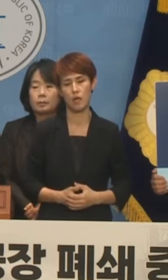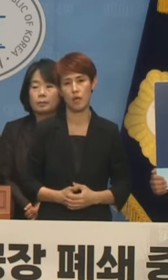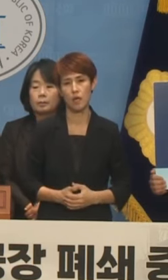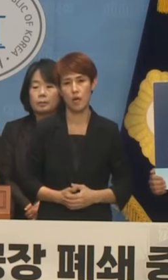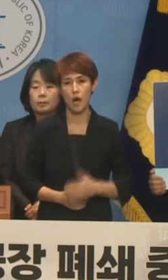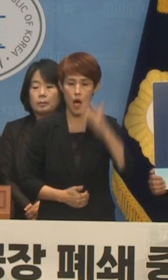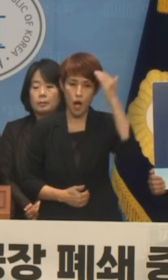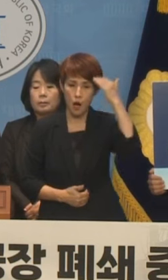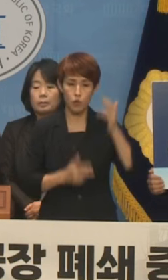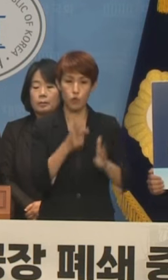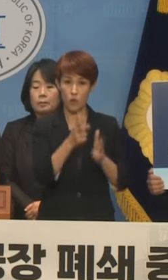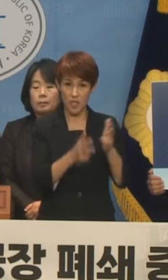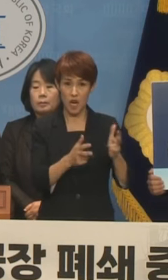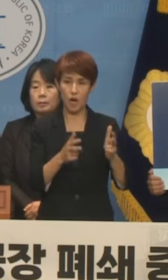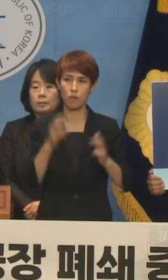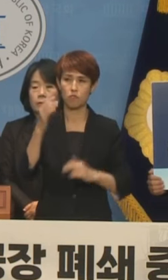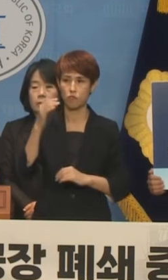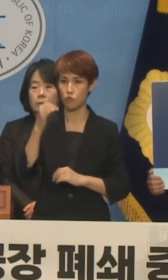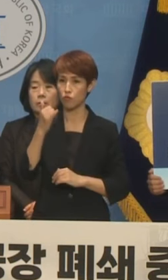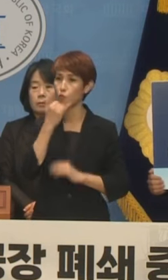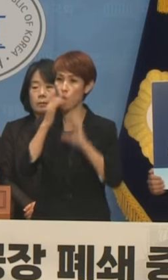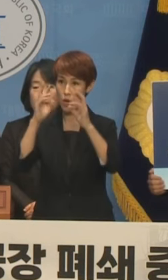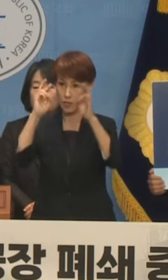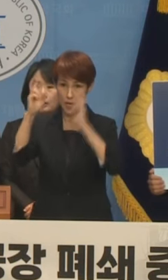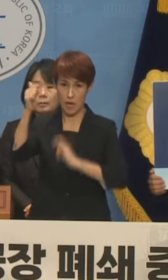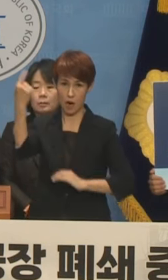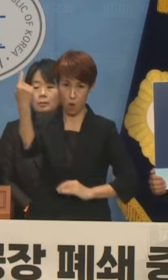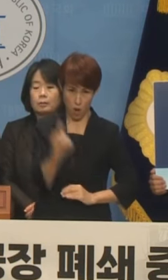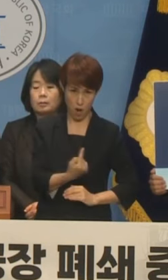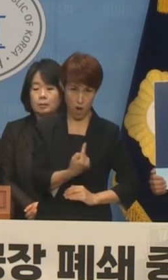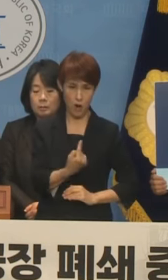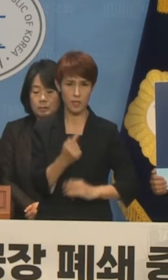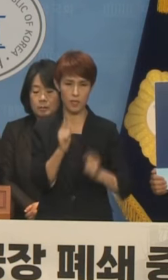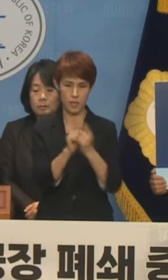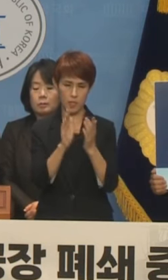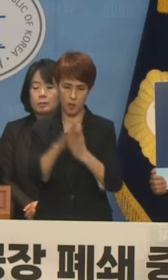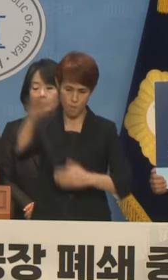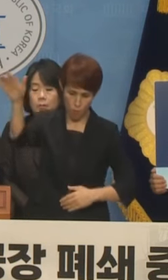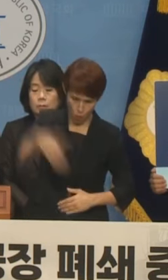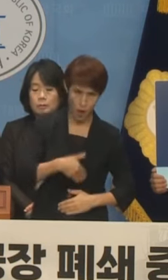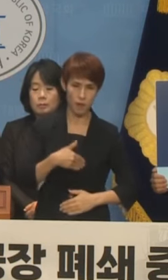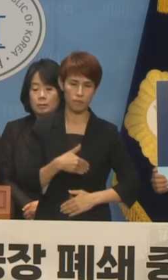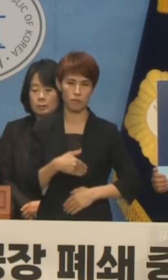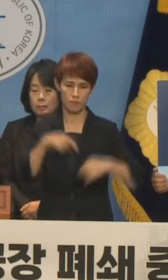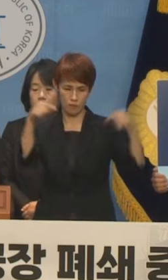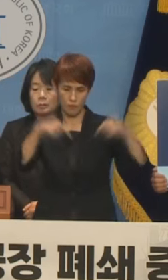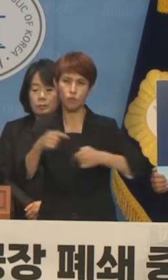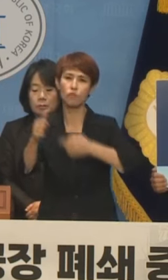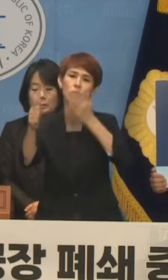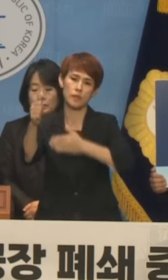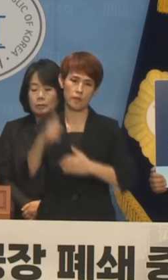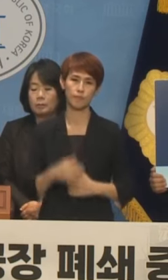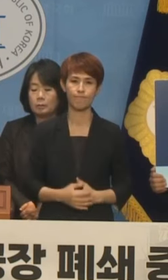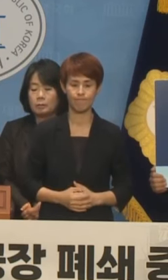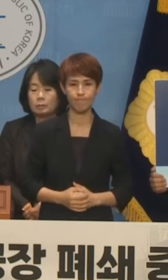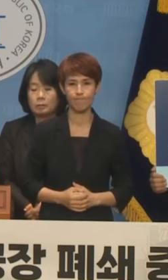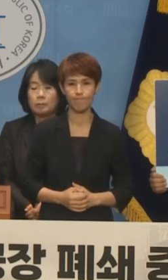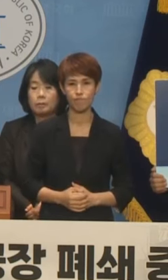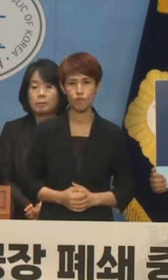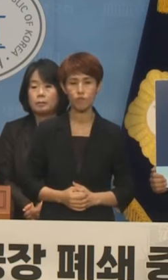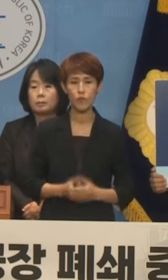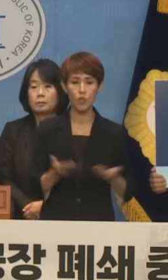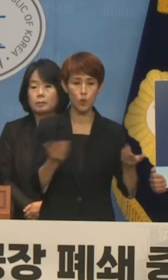한국 공장을 방문, 대면의 5차 협상에 임해 주실 것을 당부드립니다. 그리고